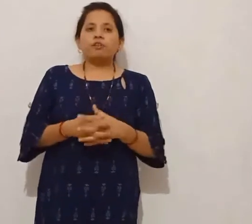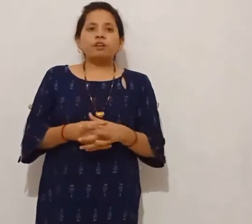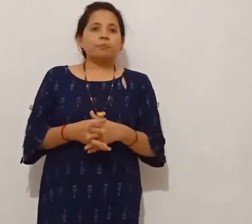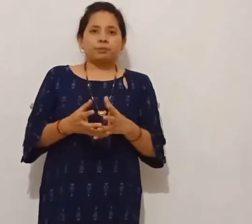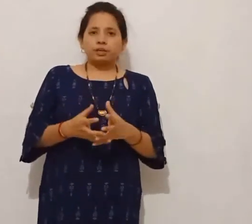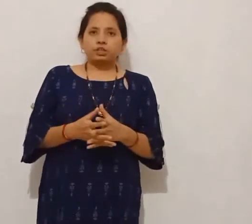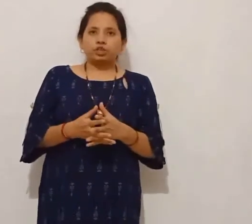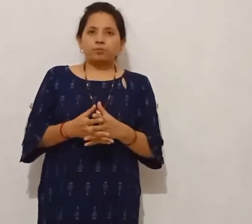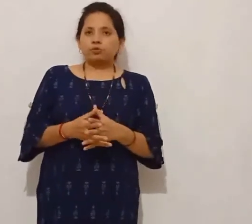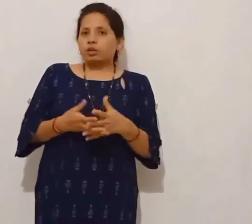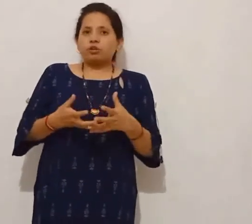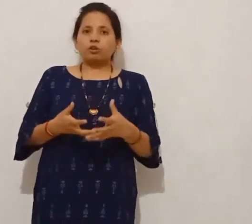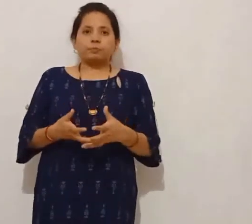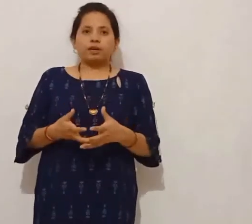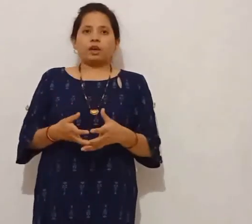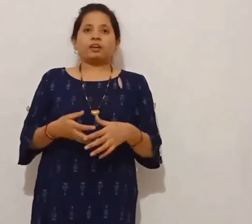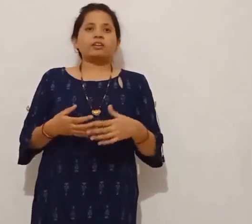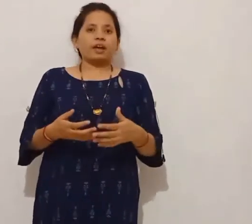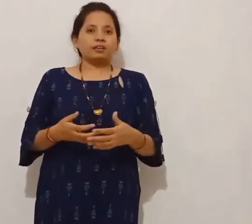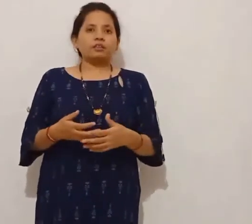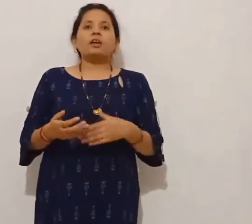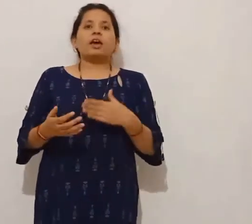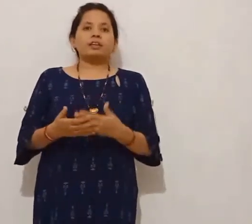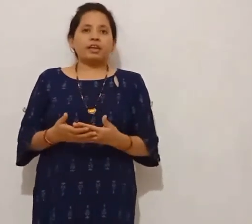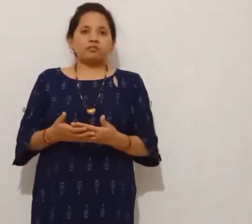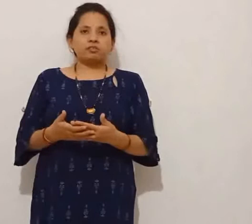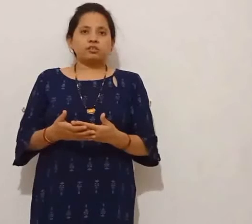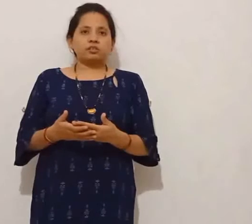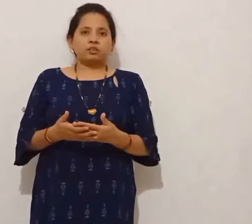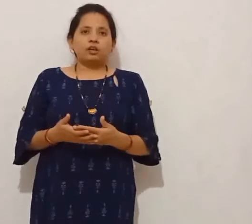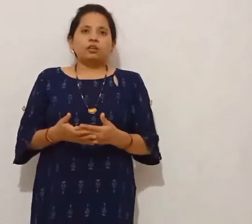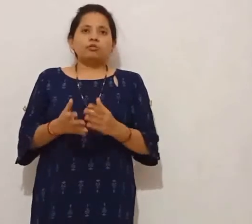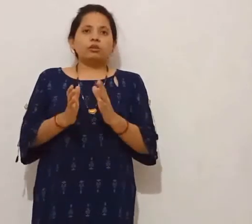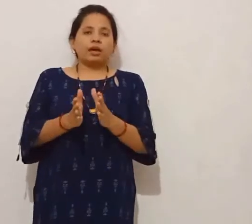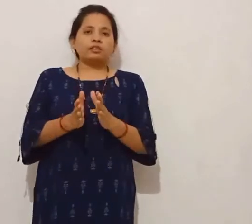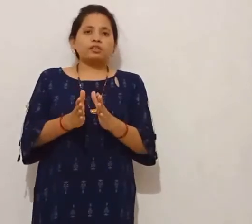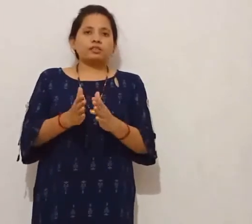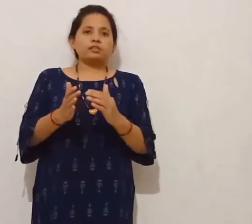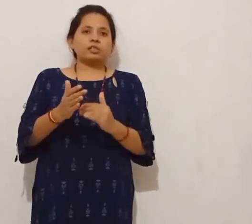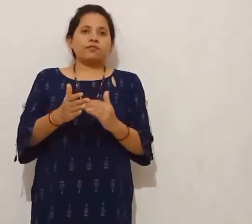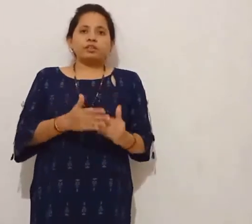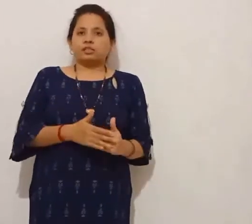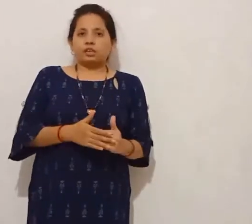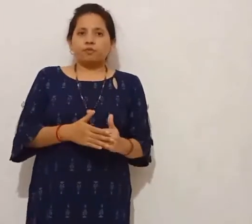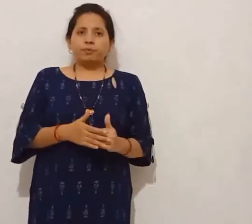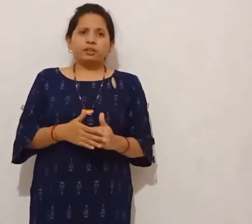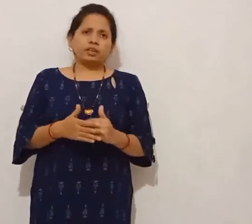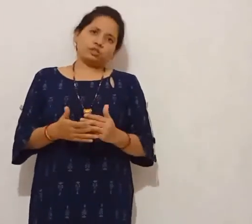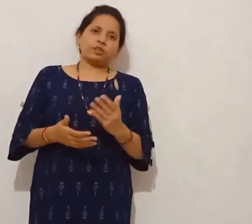any permanent shops, so they are not paying any rent, any electricity. So like this they are saving this type of money, that's why they